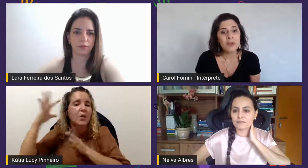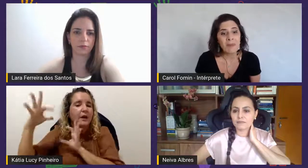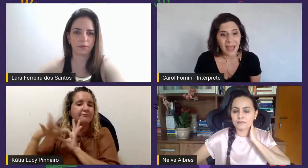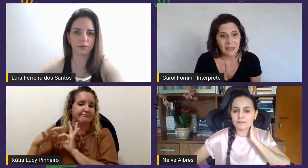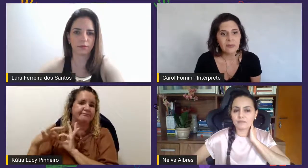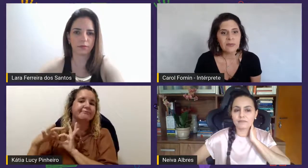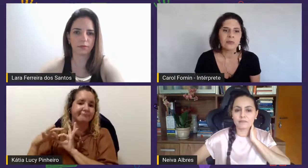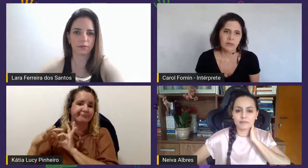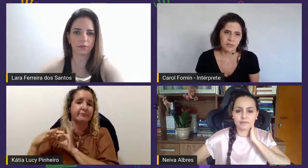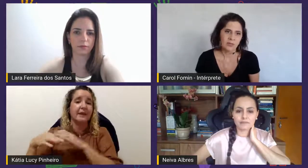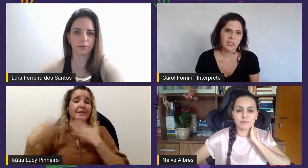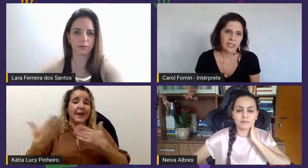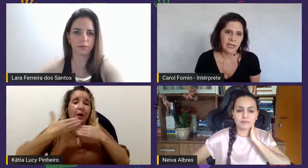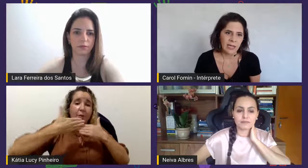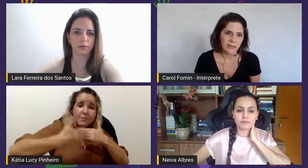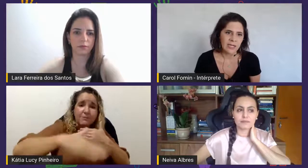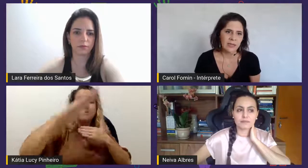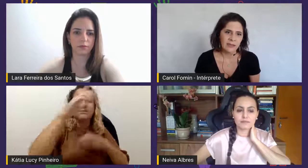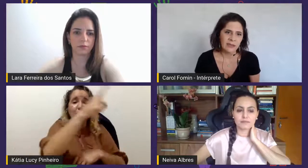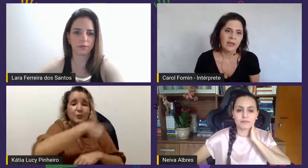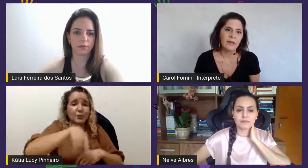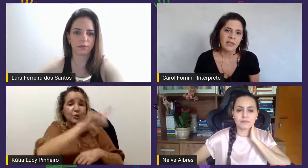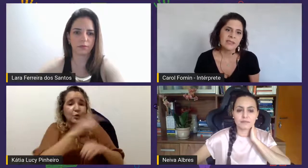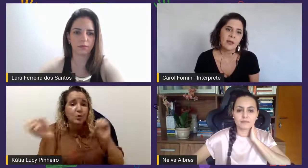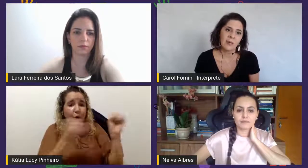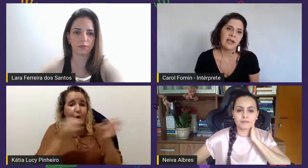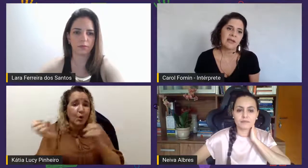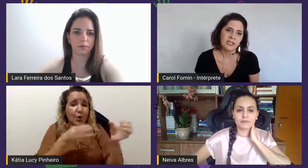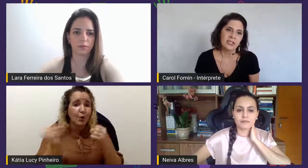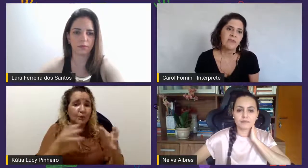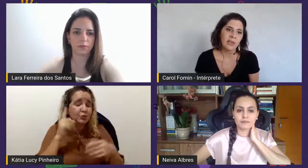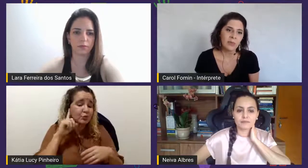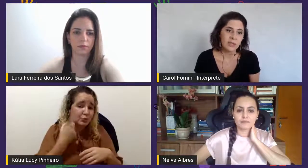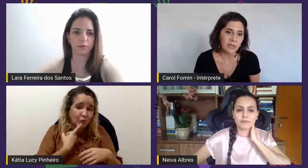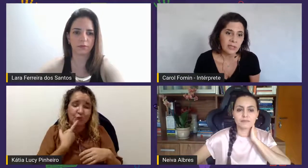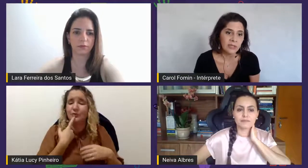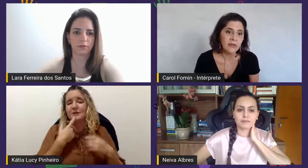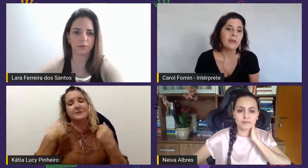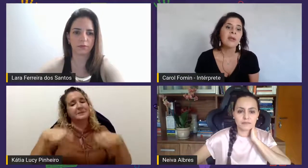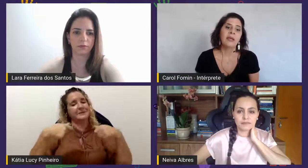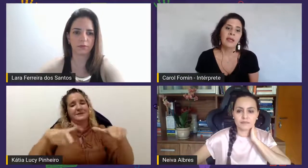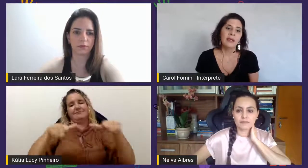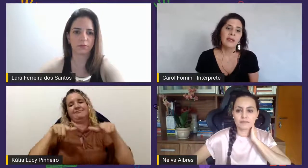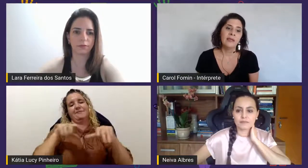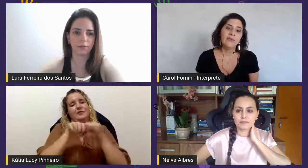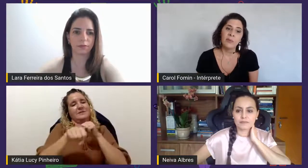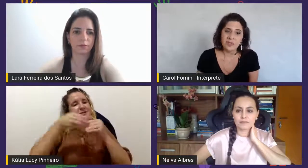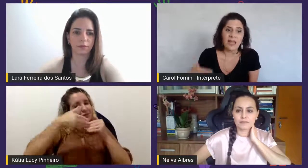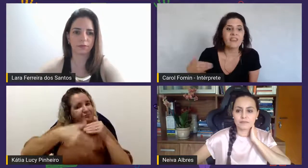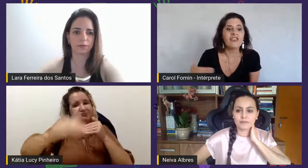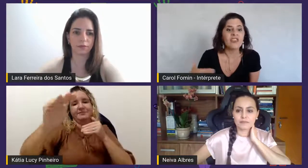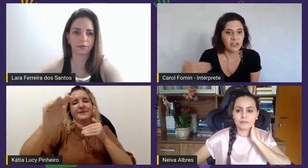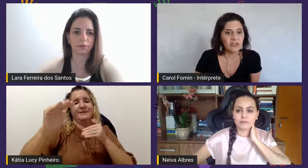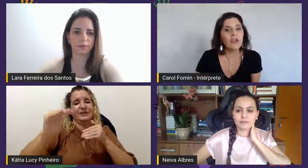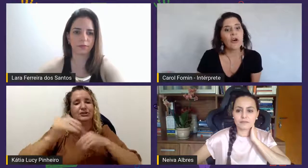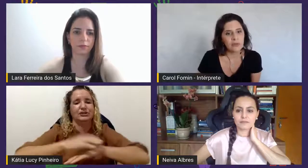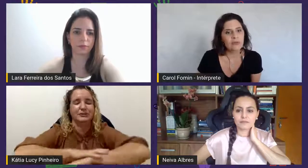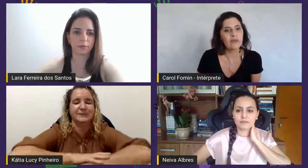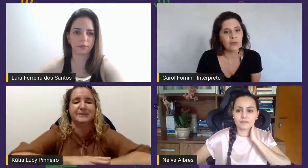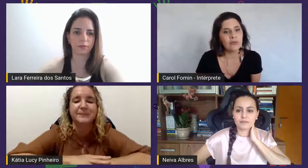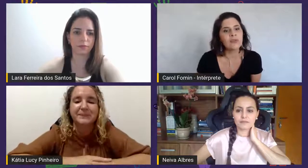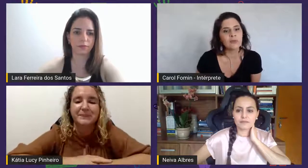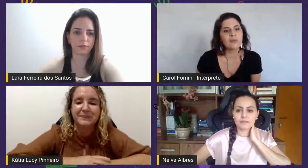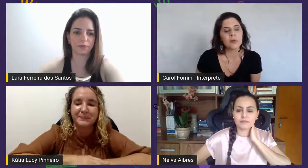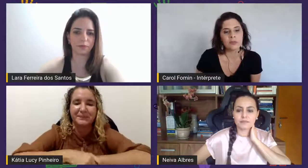surdos formados nos cursos de bacharelados ainda. Então, essa é uma realidade que vem mudando, e vamos ter adiante